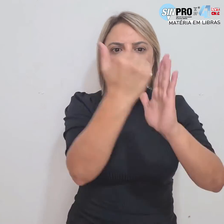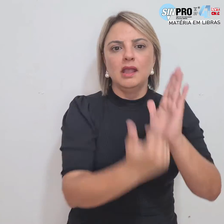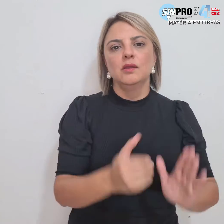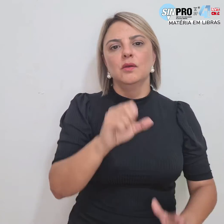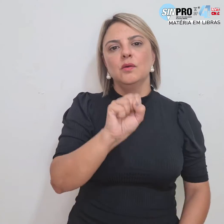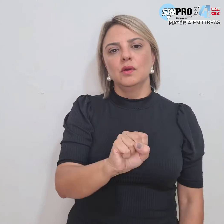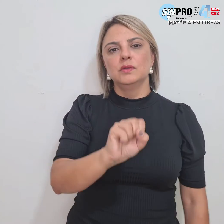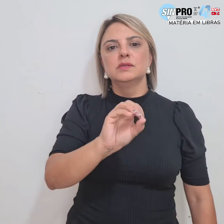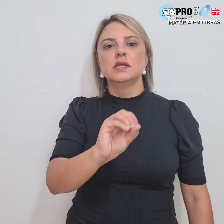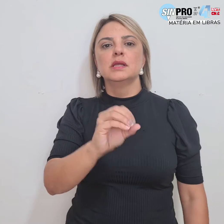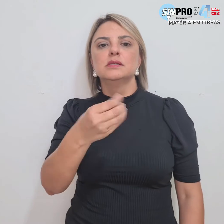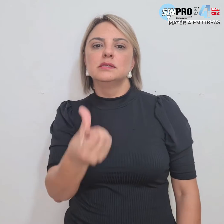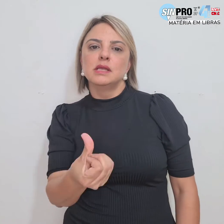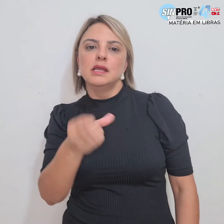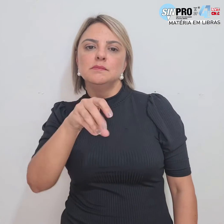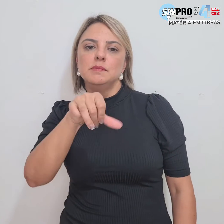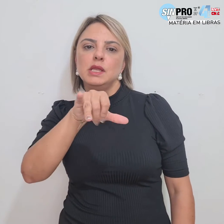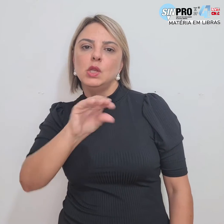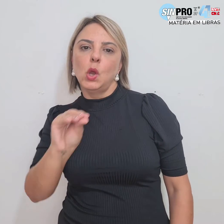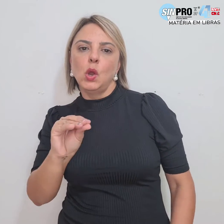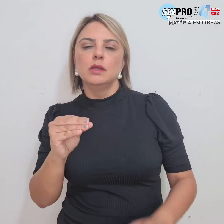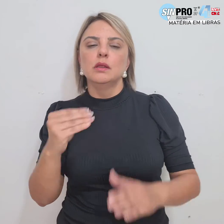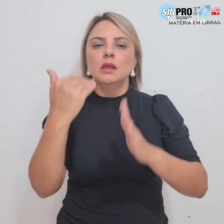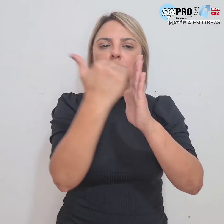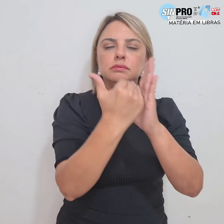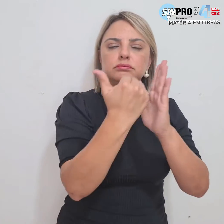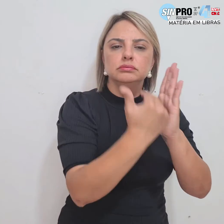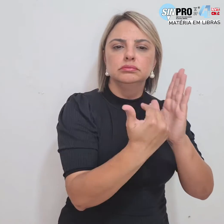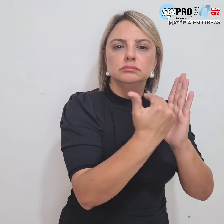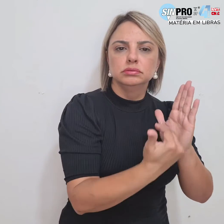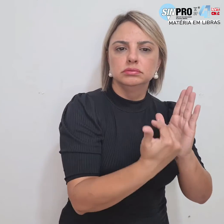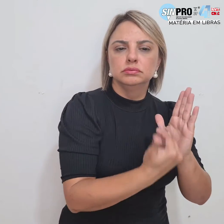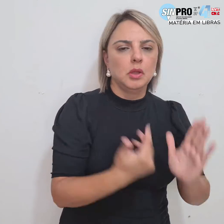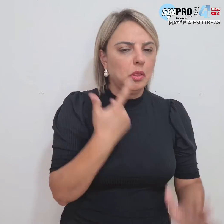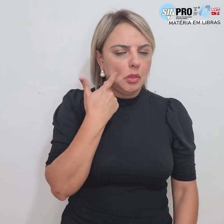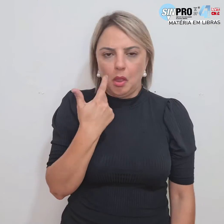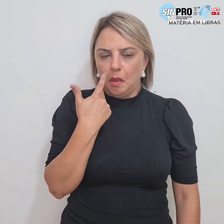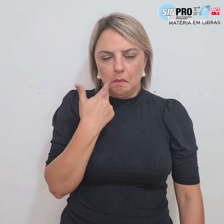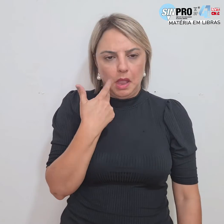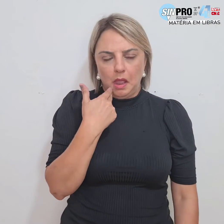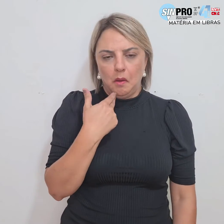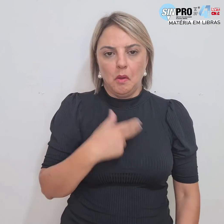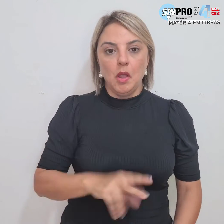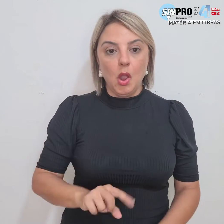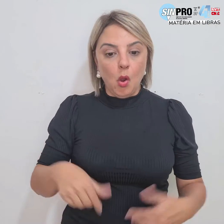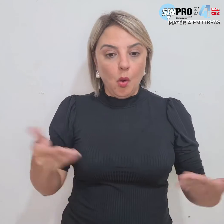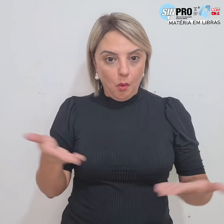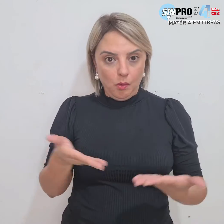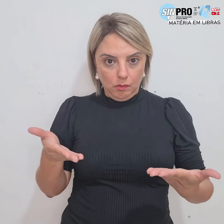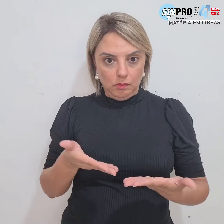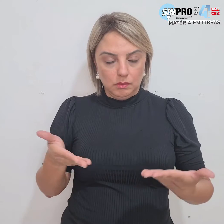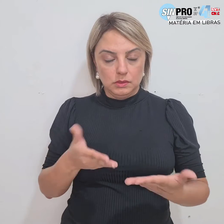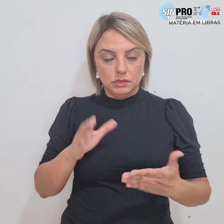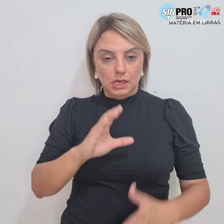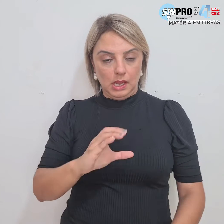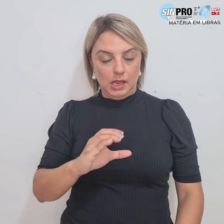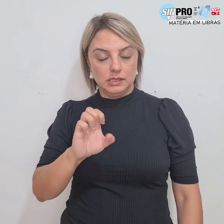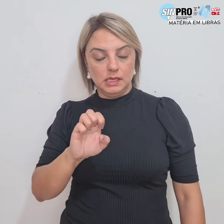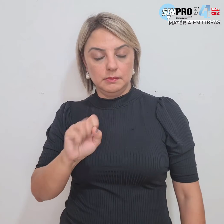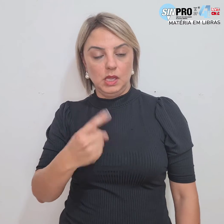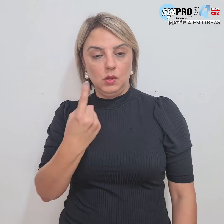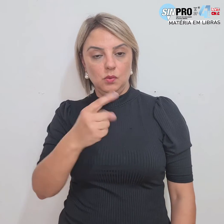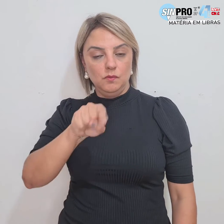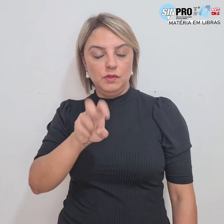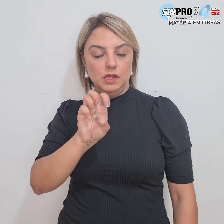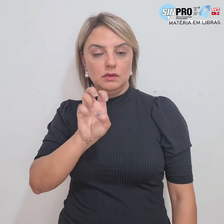SEB, caiu para R 806 milhões em 2020 e está sendo amortizada normalmente. Em valores atualizados,